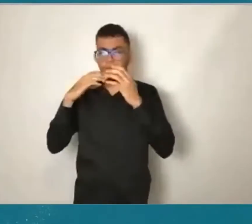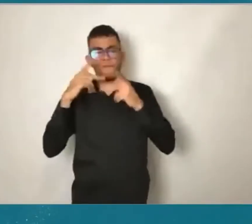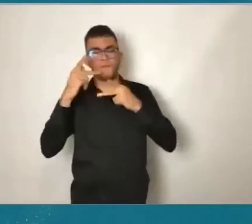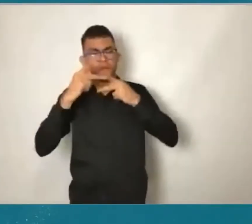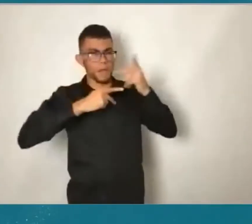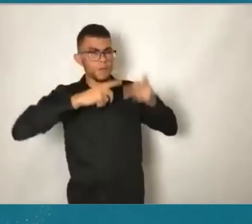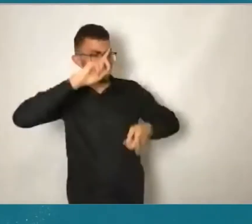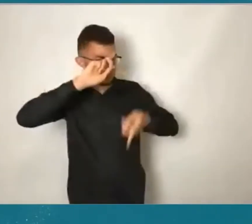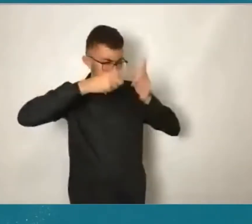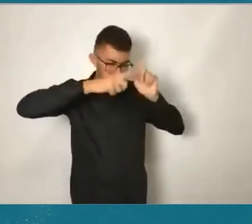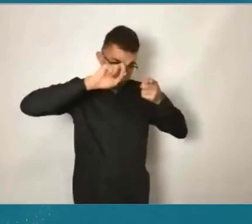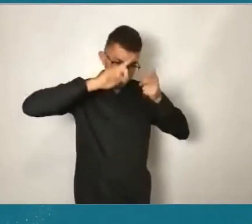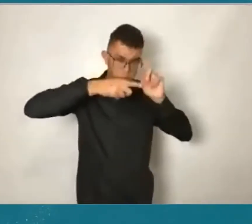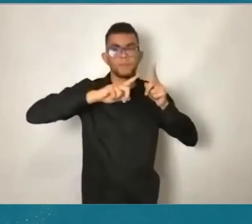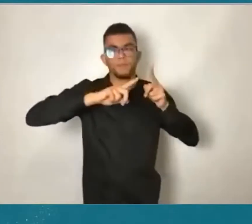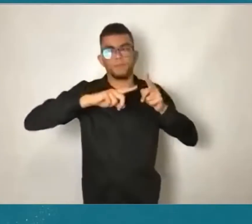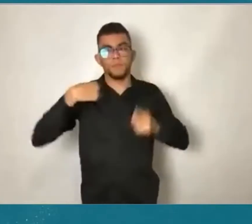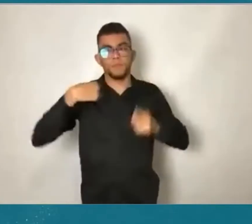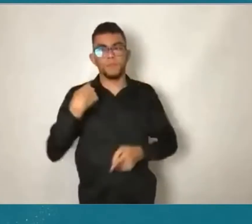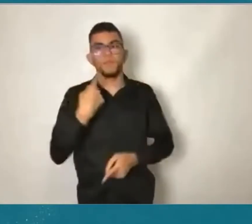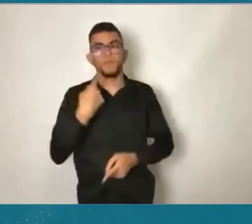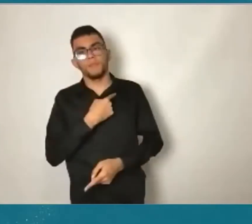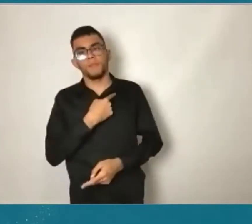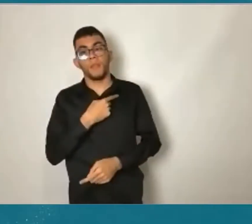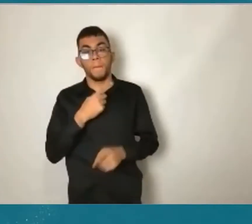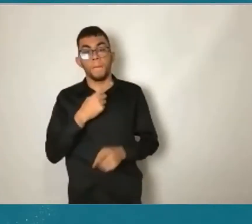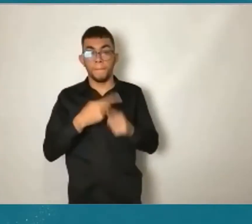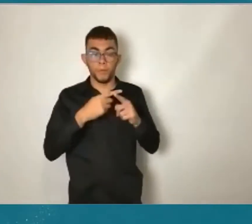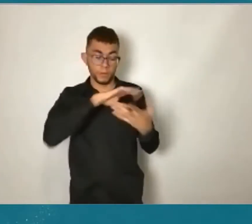igreja. Nós estamos aqui, irmãos, para